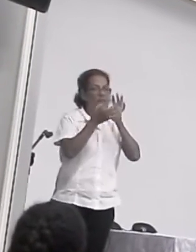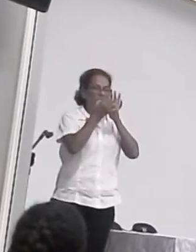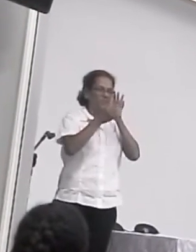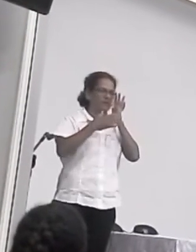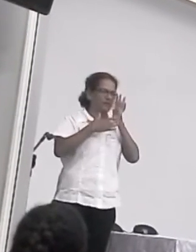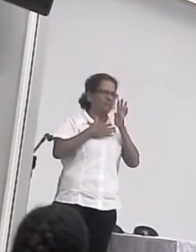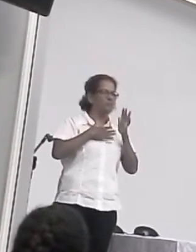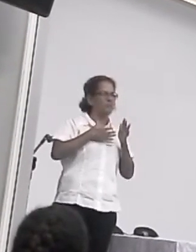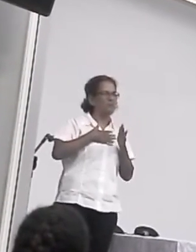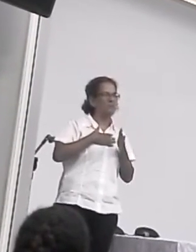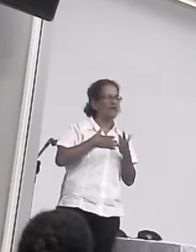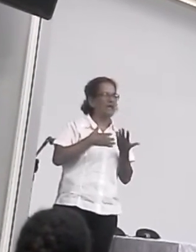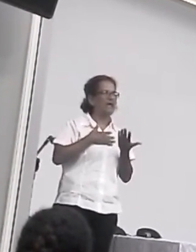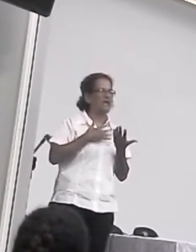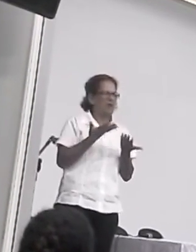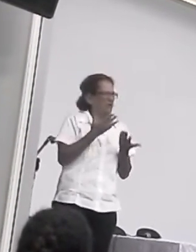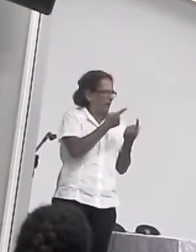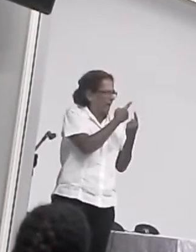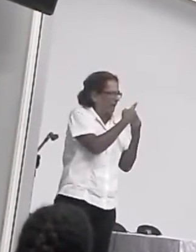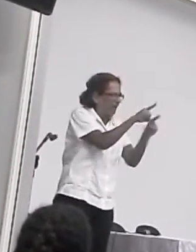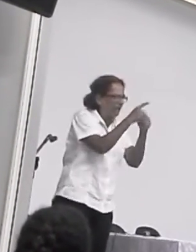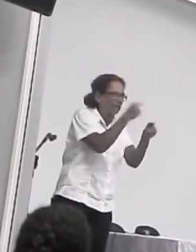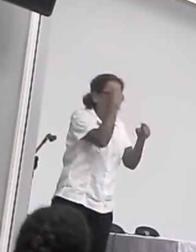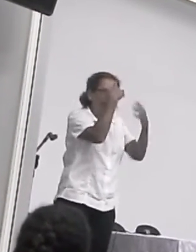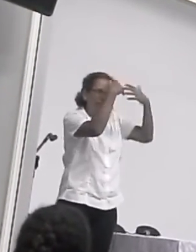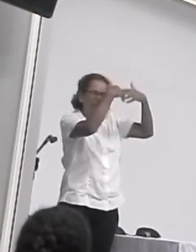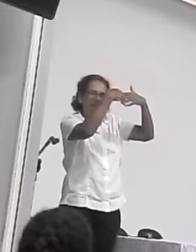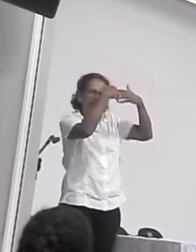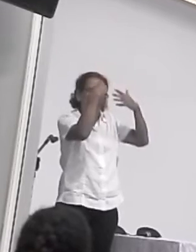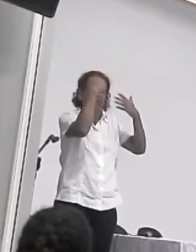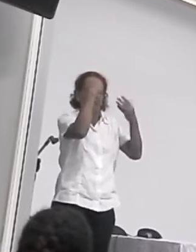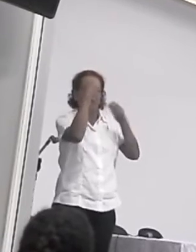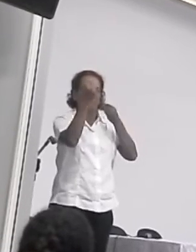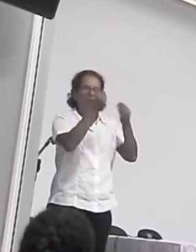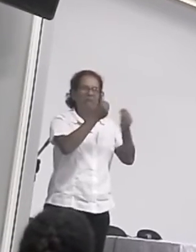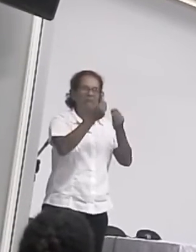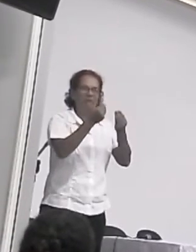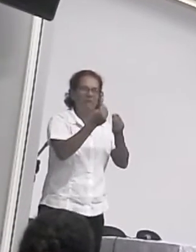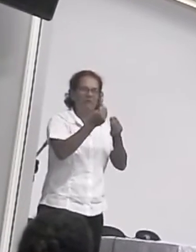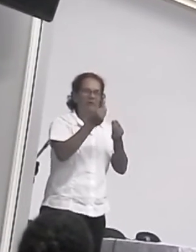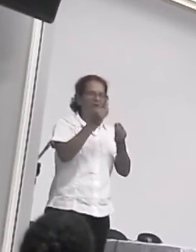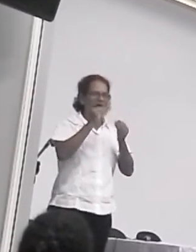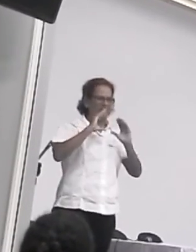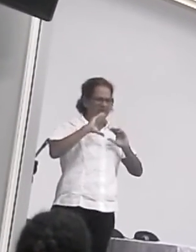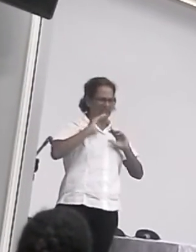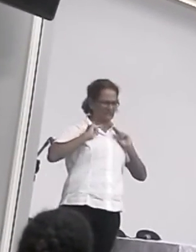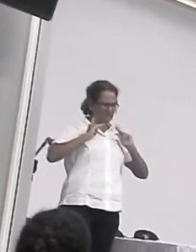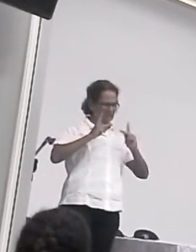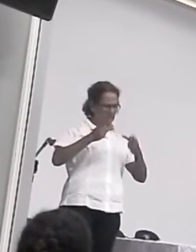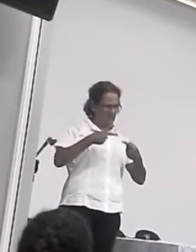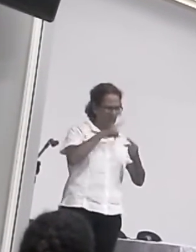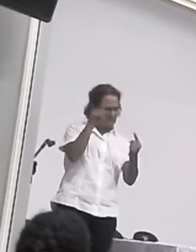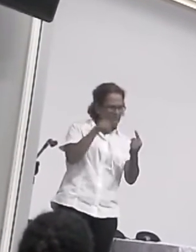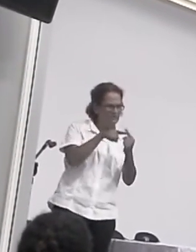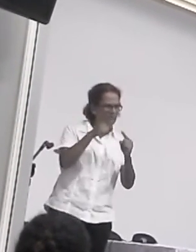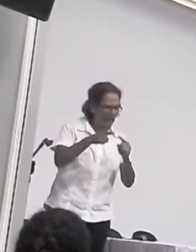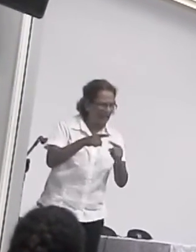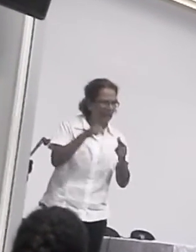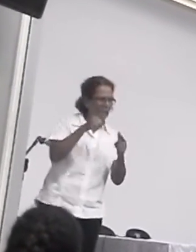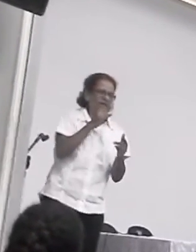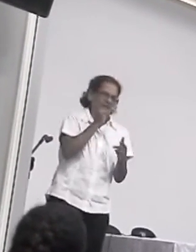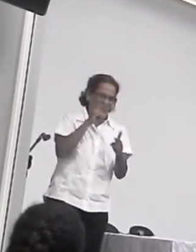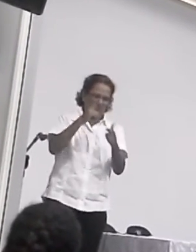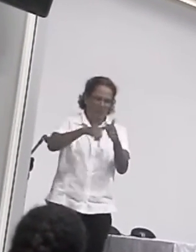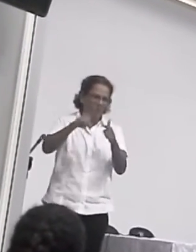bastante provocador, é aquilo que sempre me perguntou, que não é a tarefa das ciências humanas de resolver problemas. As